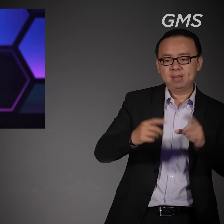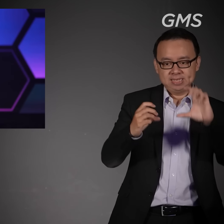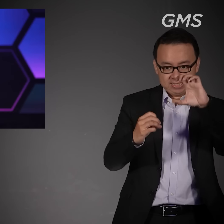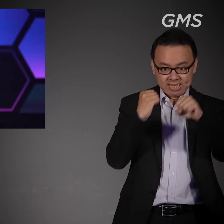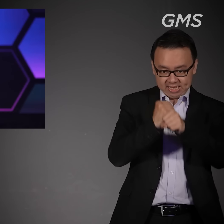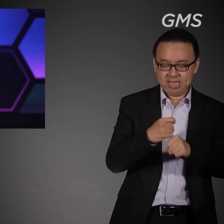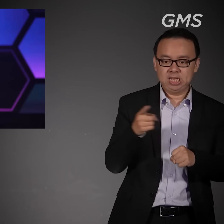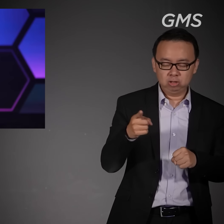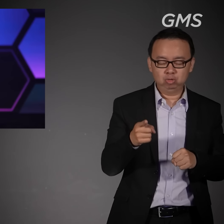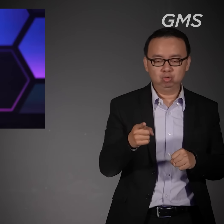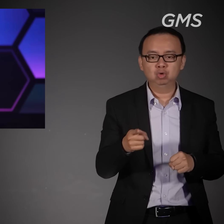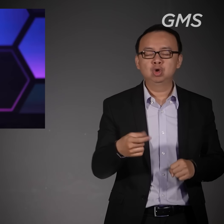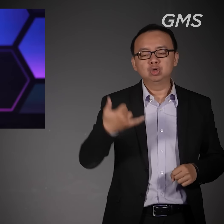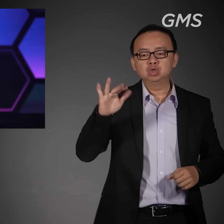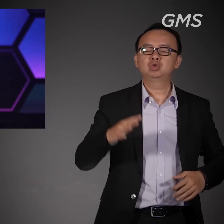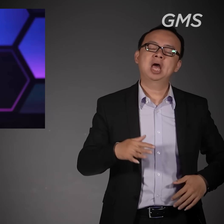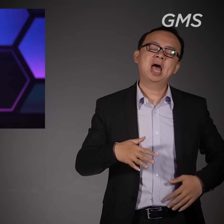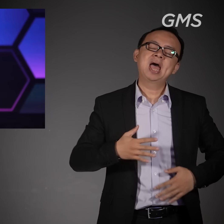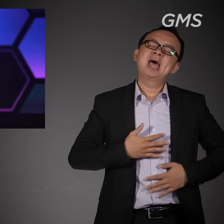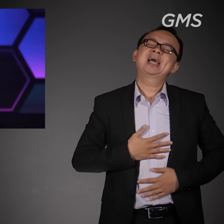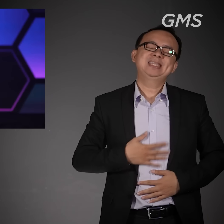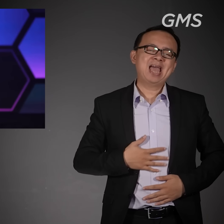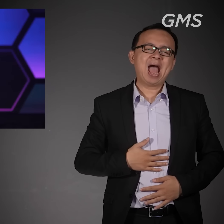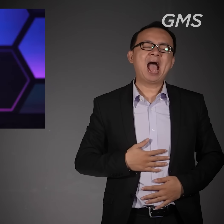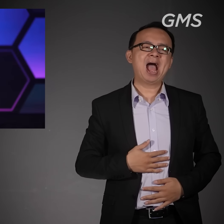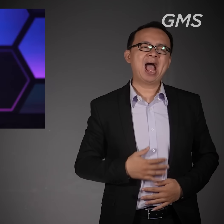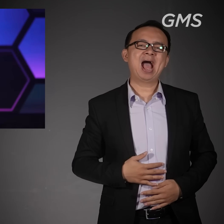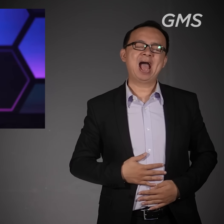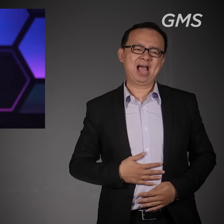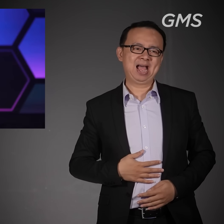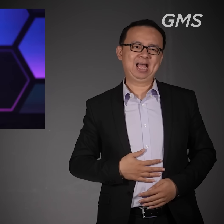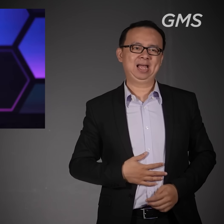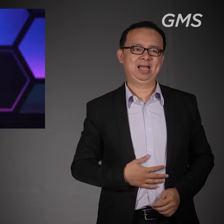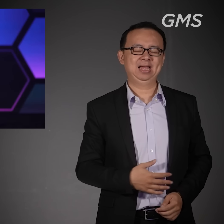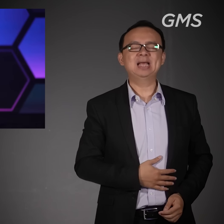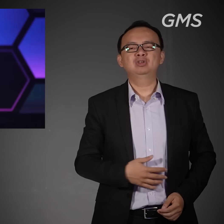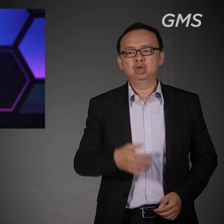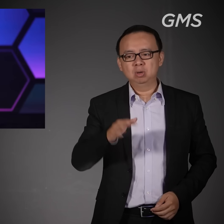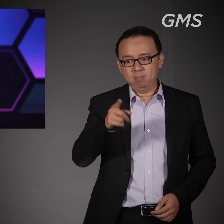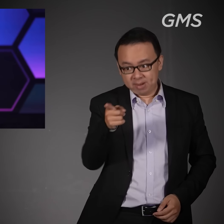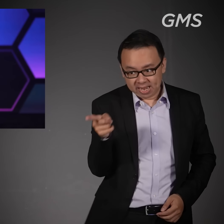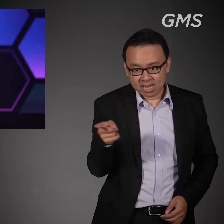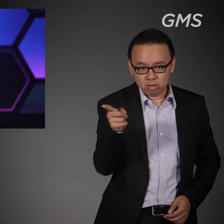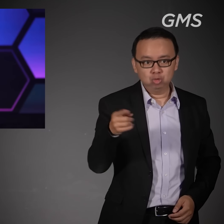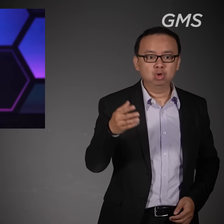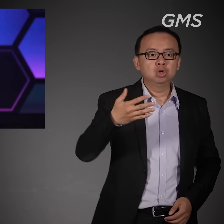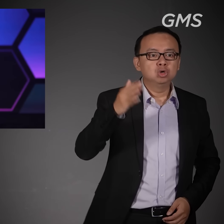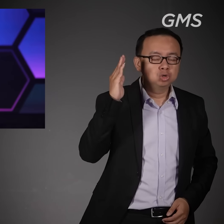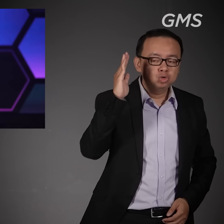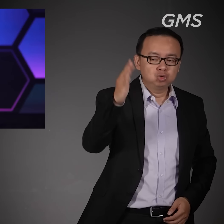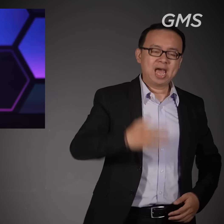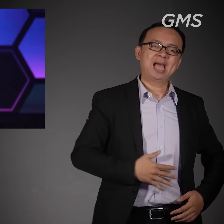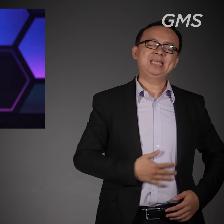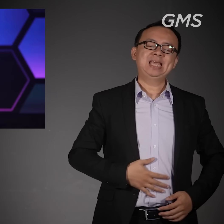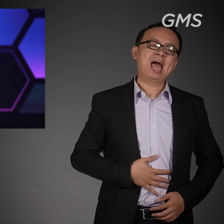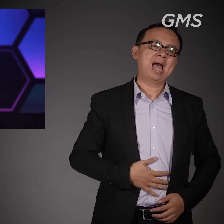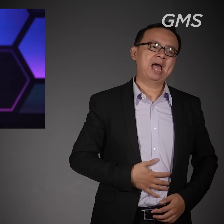Nggak onsite pun nggak apa-apa. Karena mereka sudah dikenyangkan. Dan mereka kenal